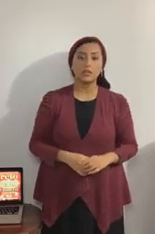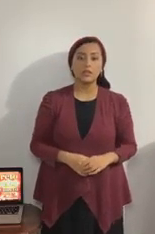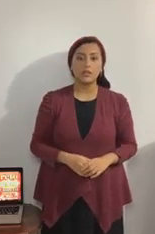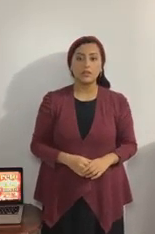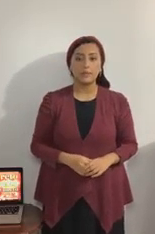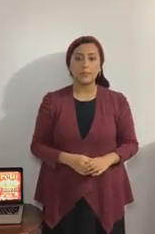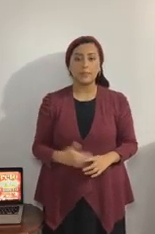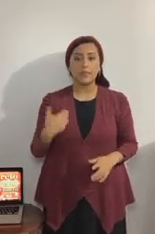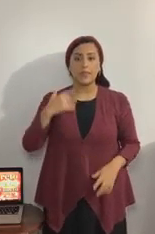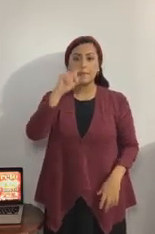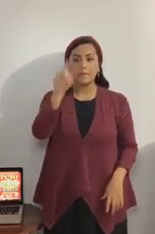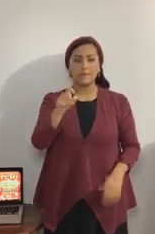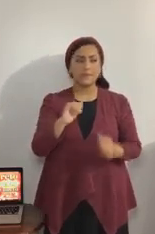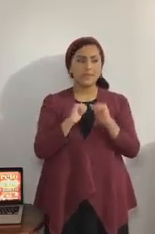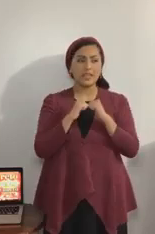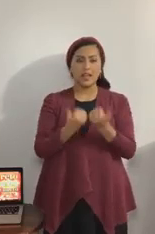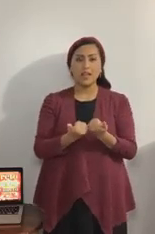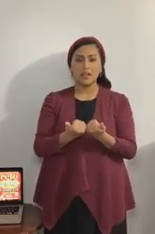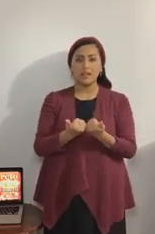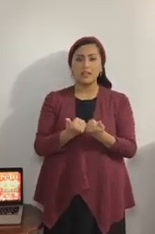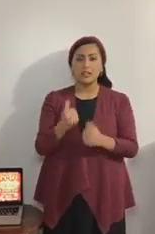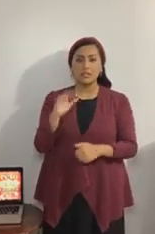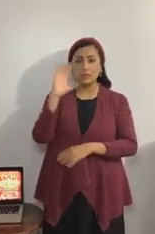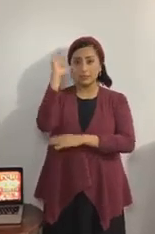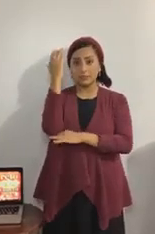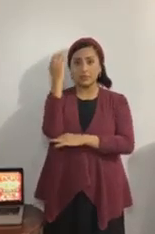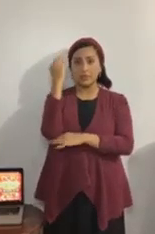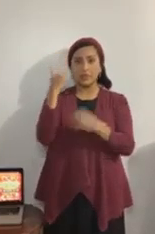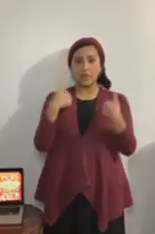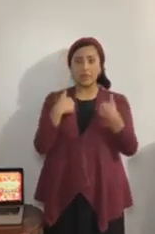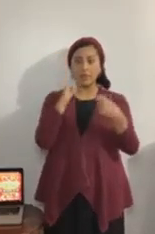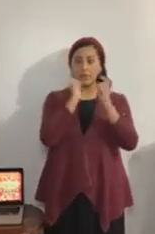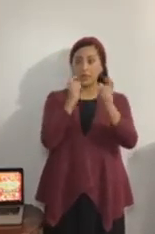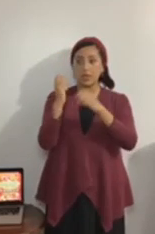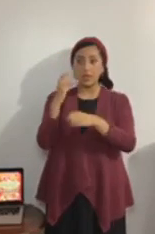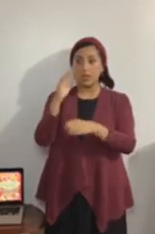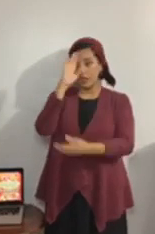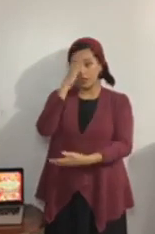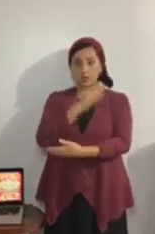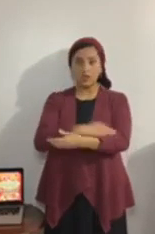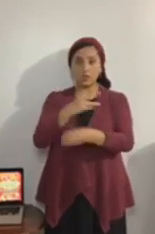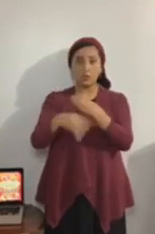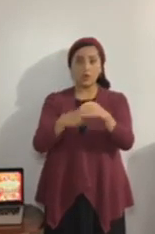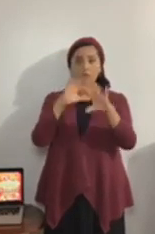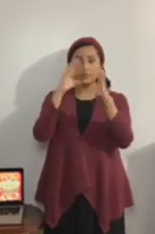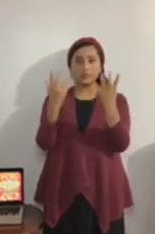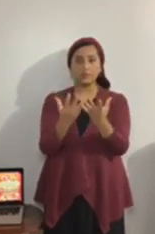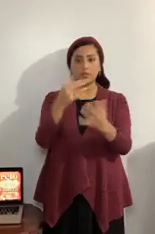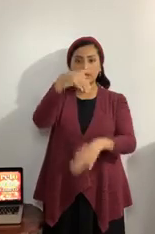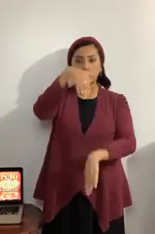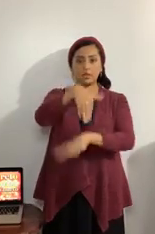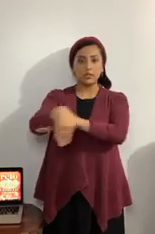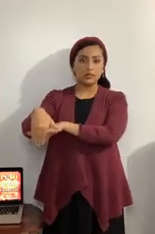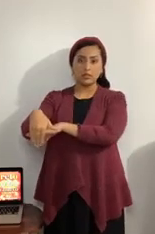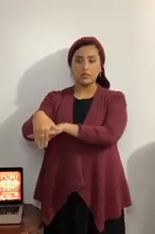Una pregunta: ¿cómo es posible que Santo Claus, que es un duende, traiga regalos para todos los niños del mundo en una sola noche y en un trineo? Eso es